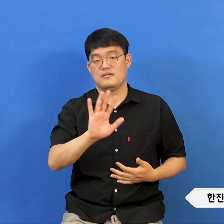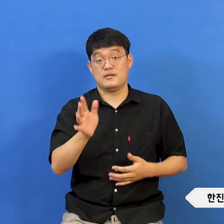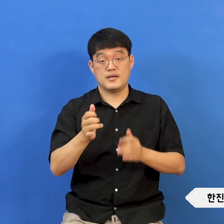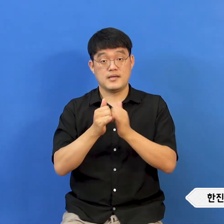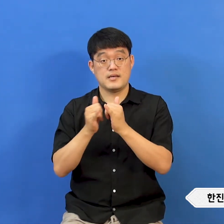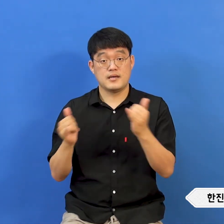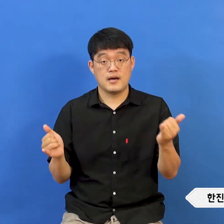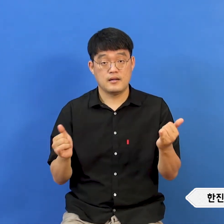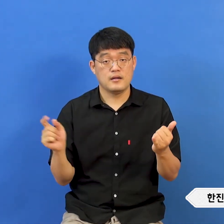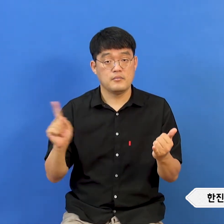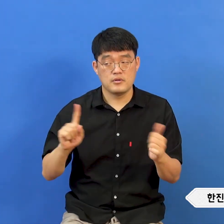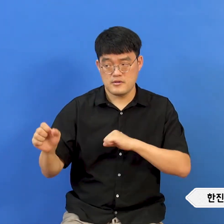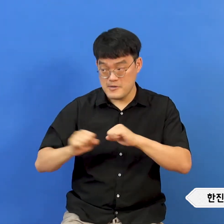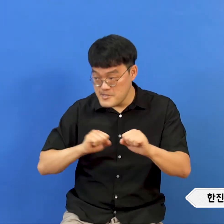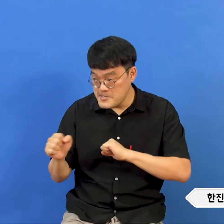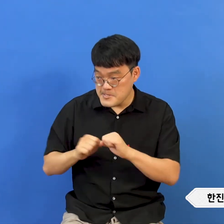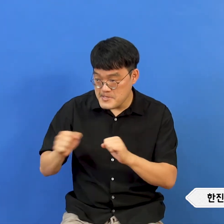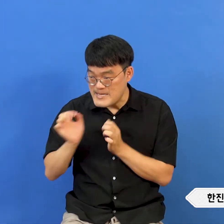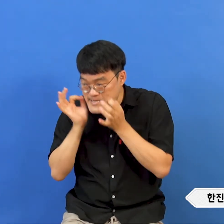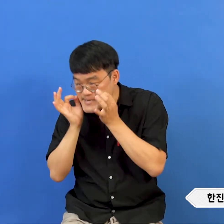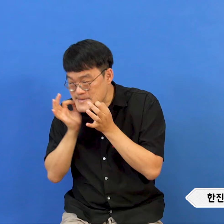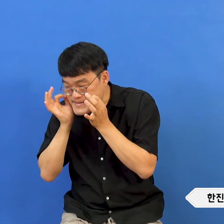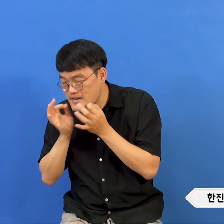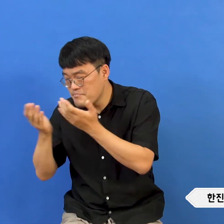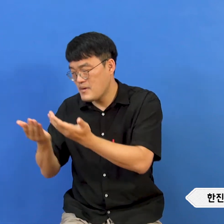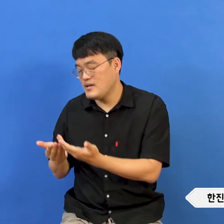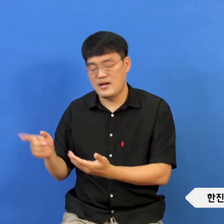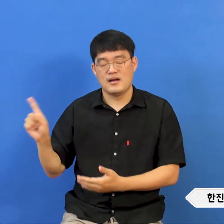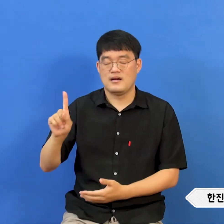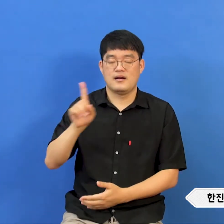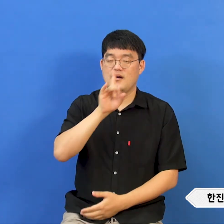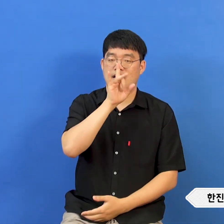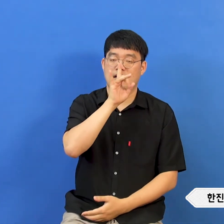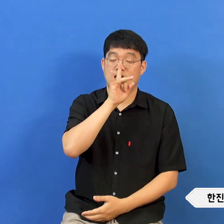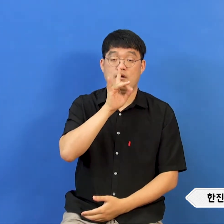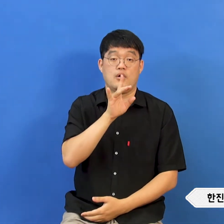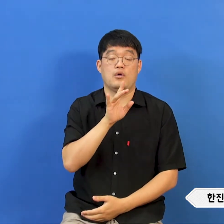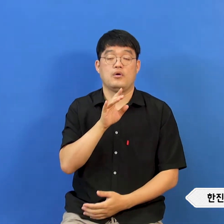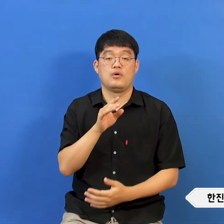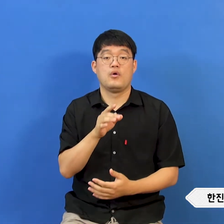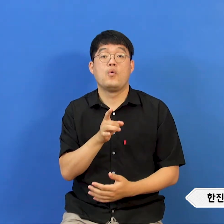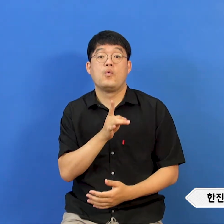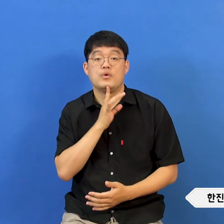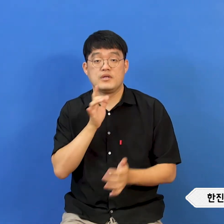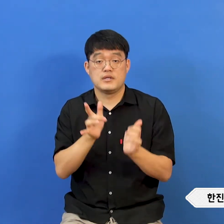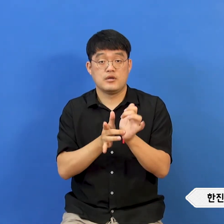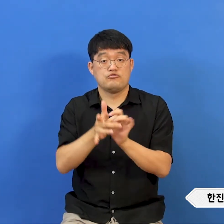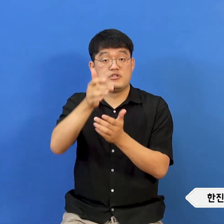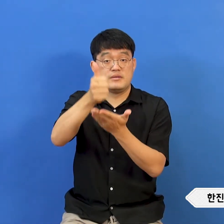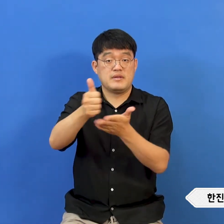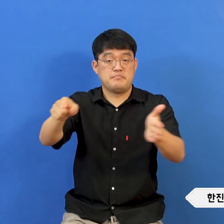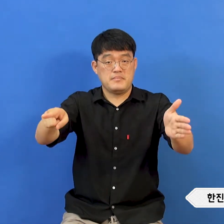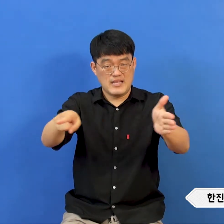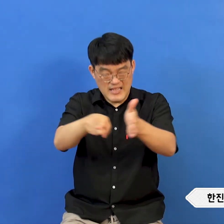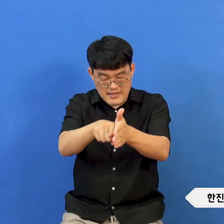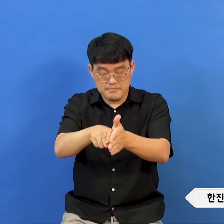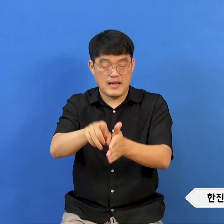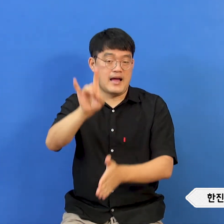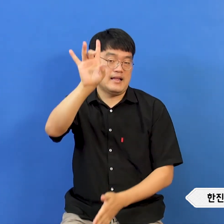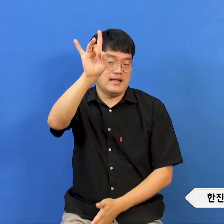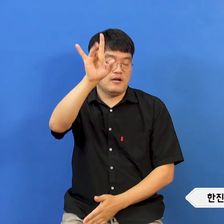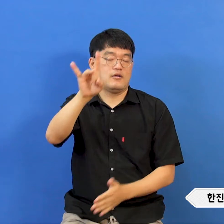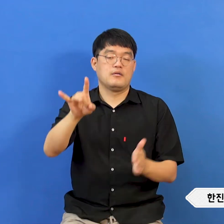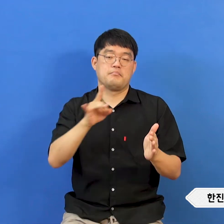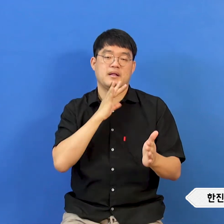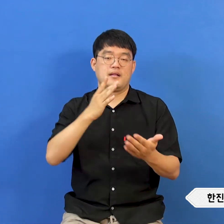인간의 어떤 행위를 통해서 받을 수 있는 것이 아니라 오직 예수님을 믿는 믿음으로 받는 것이다,